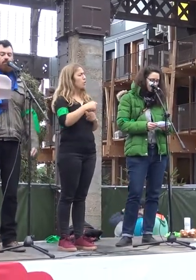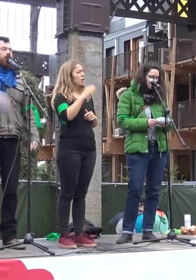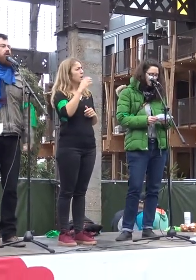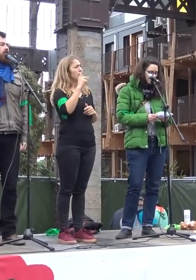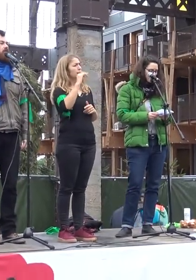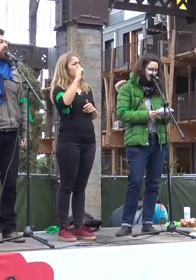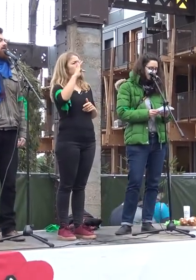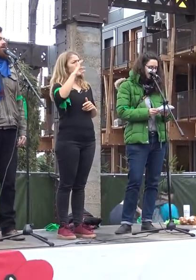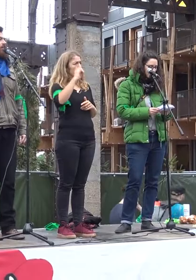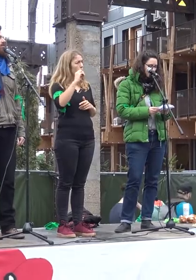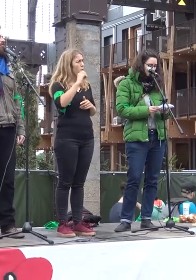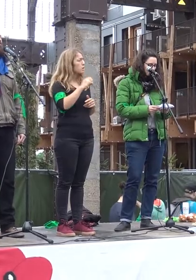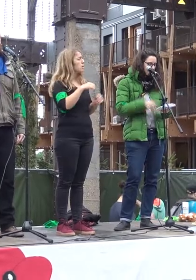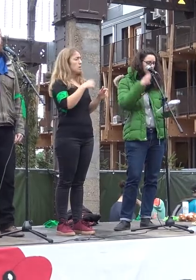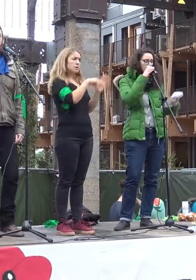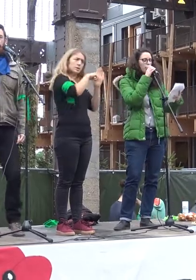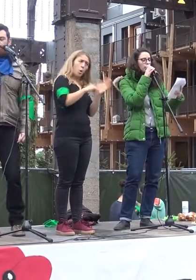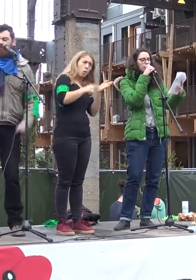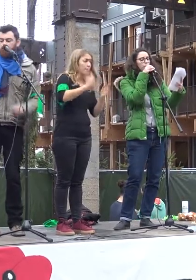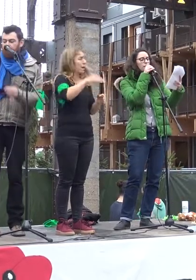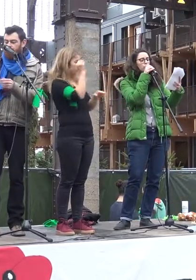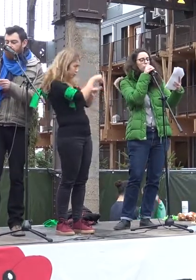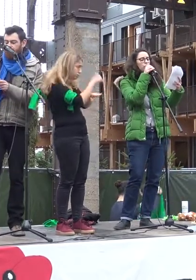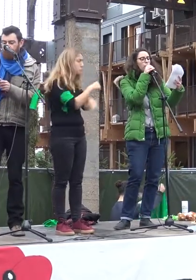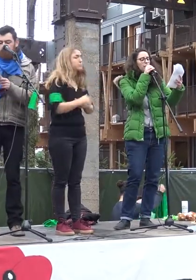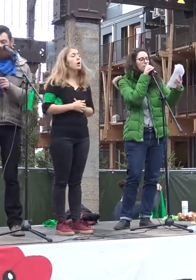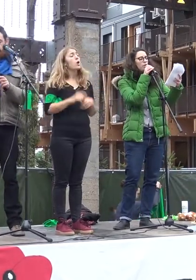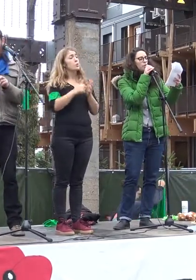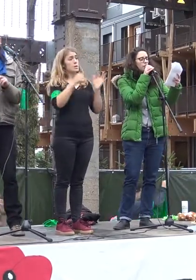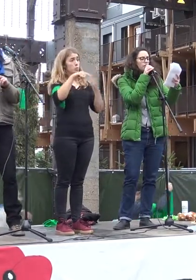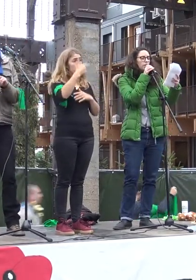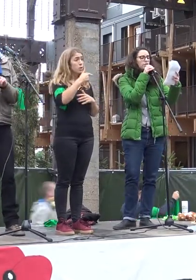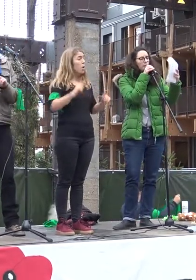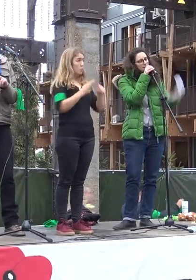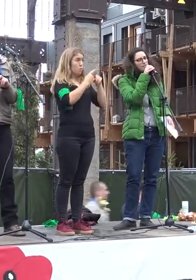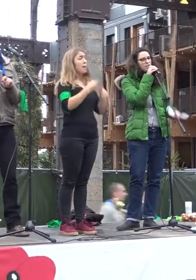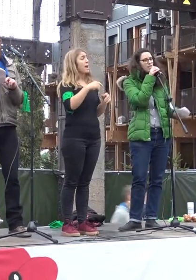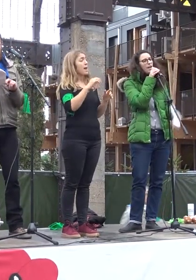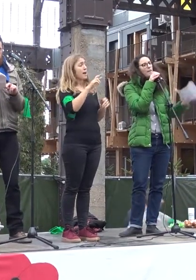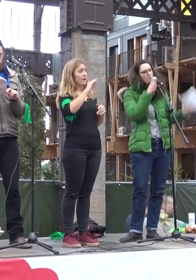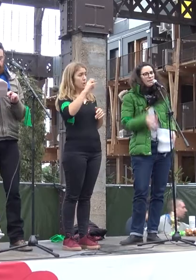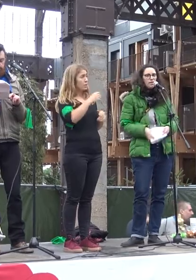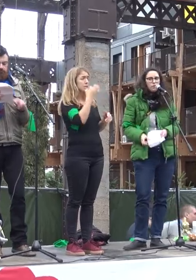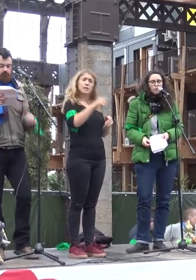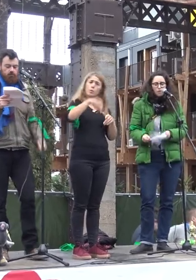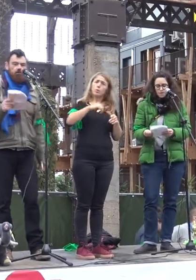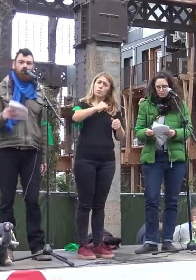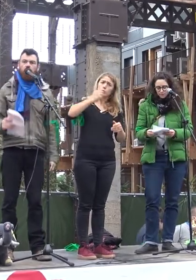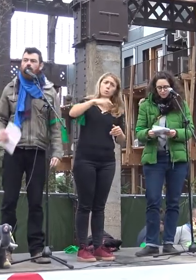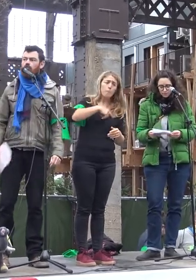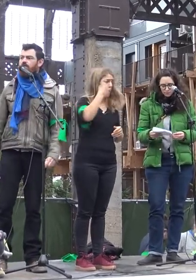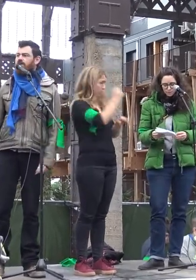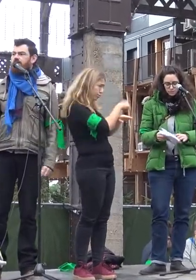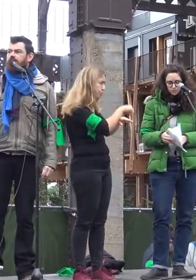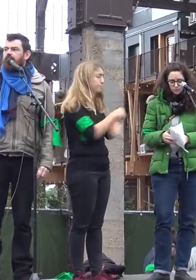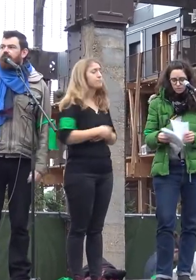nous a rappelé à l'ordre et n'a pas été entendu. En 2012, le sommet de Rio nous a pressé d'agir et n'a pas été entendu.